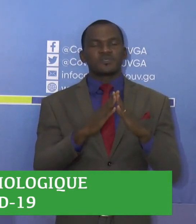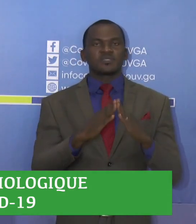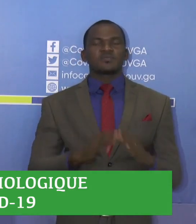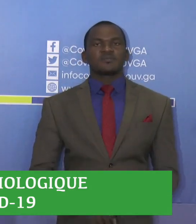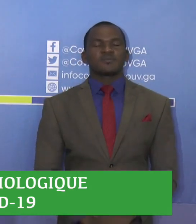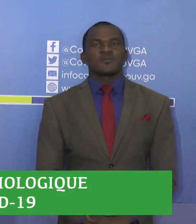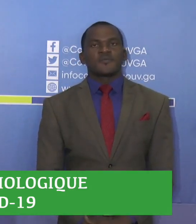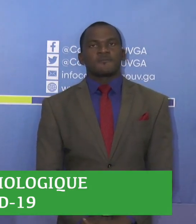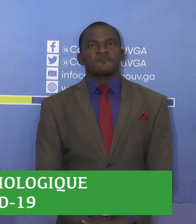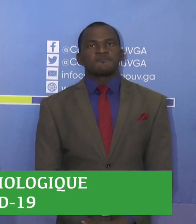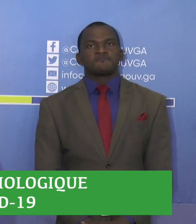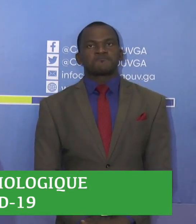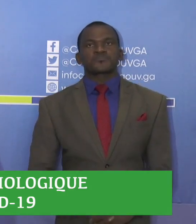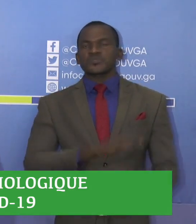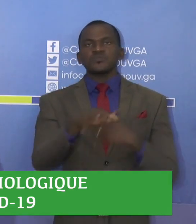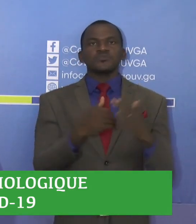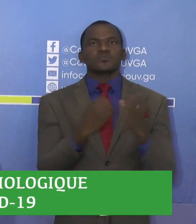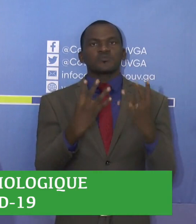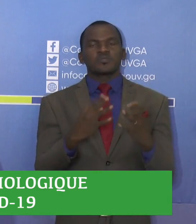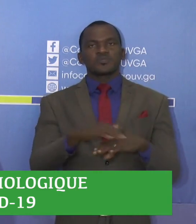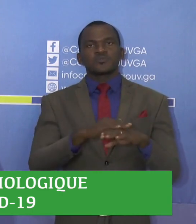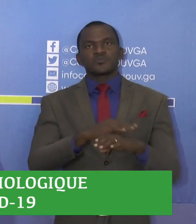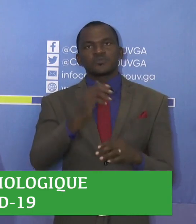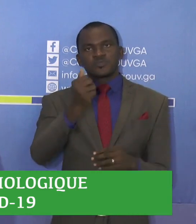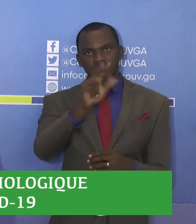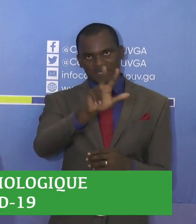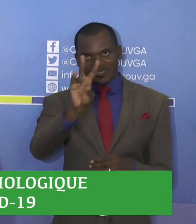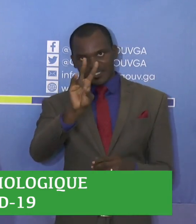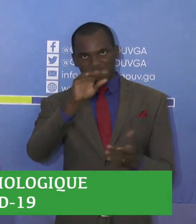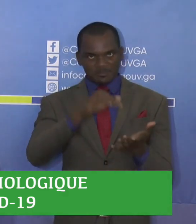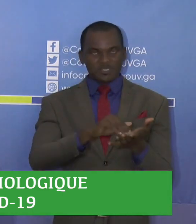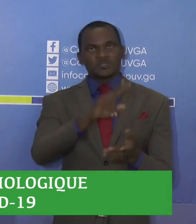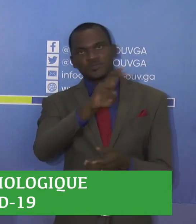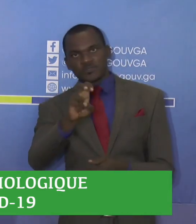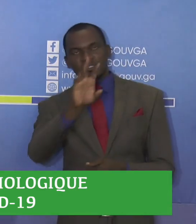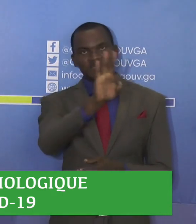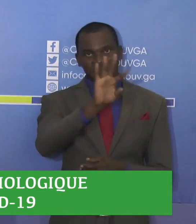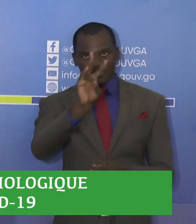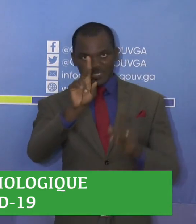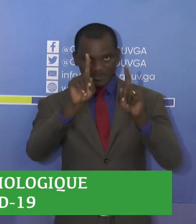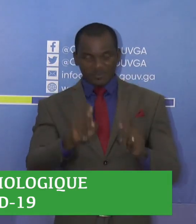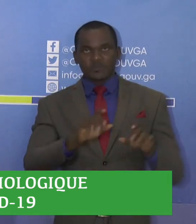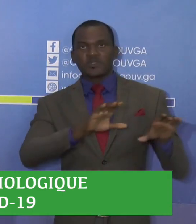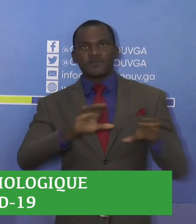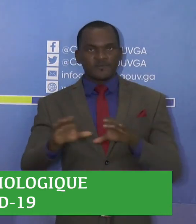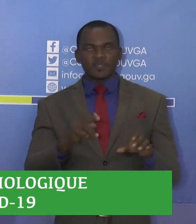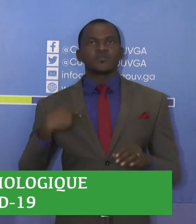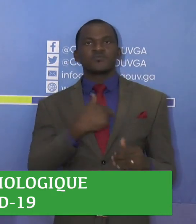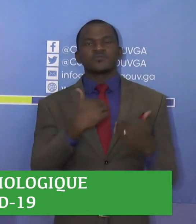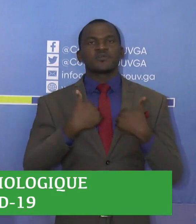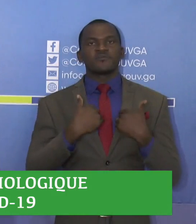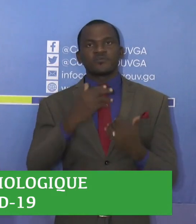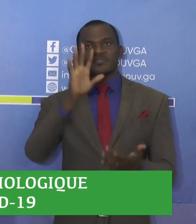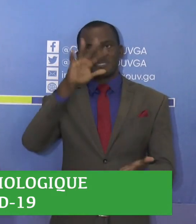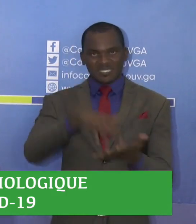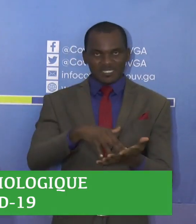week-end. Au total, sur 37 297 prélèvements effectués, nous avons